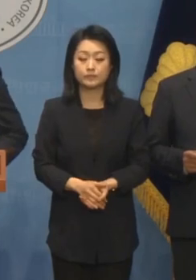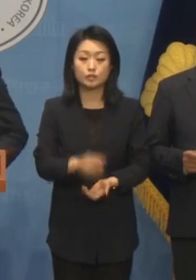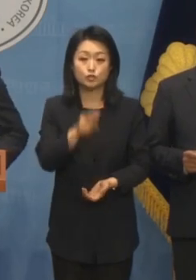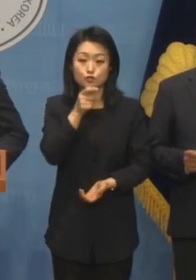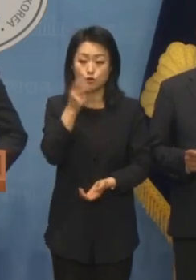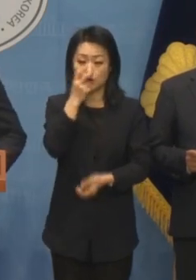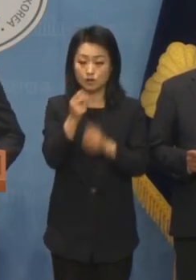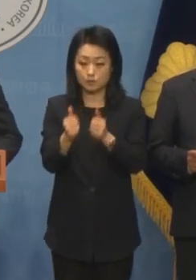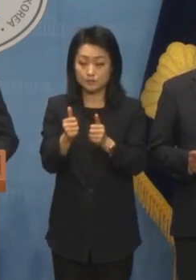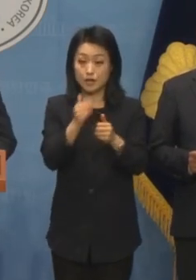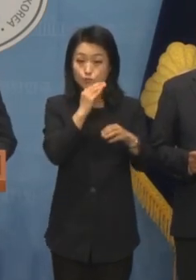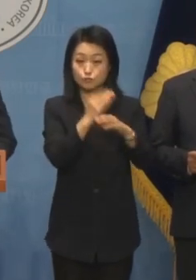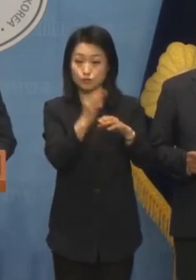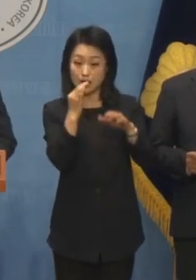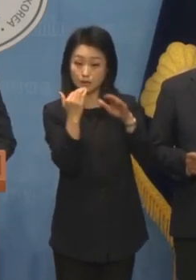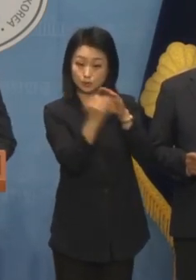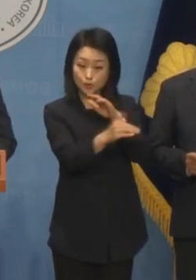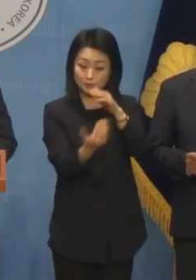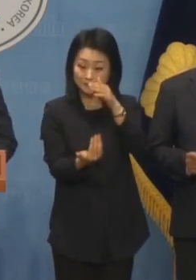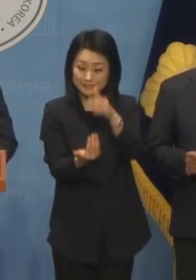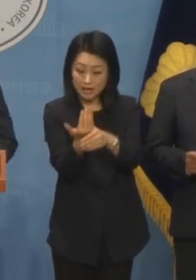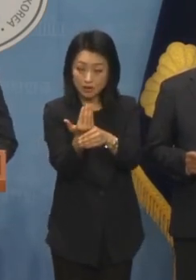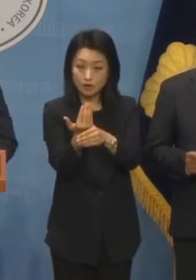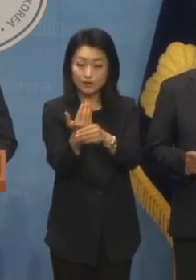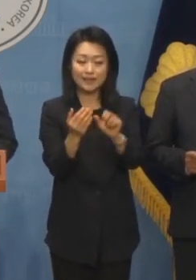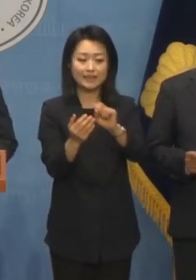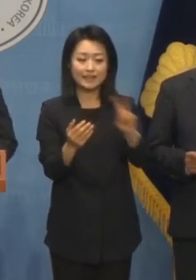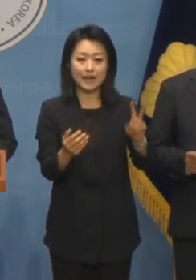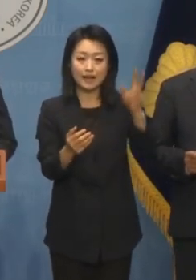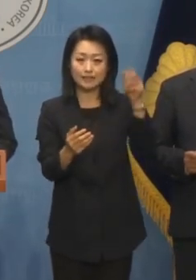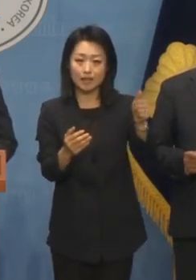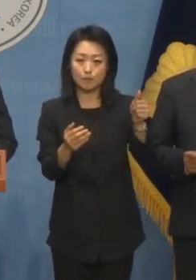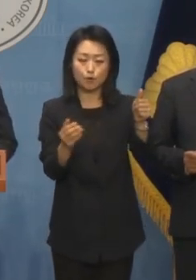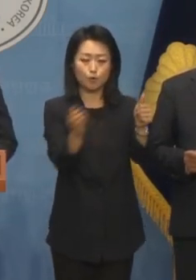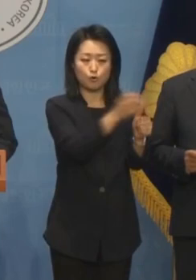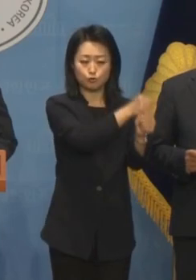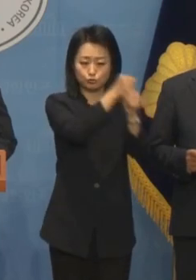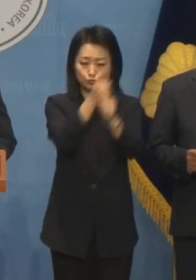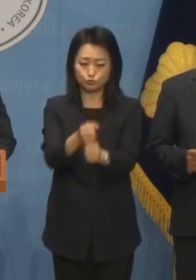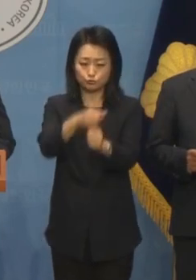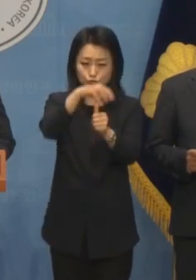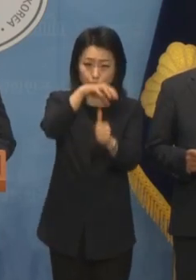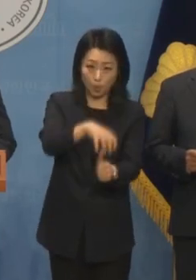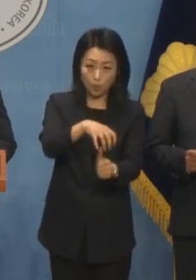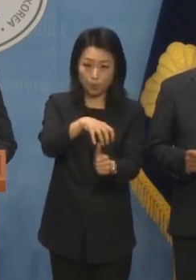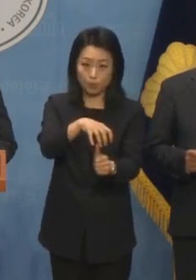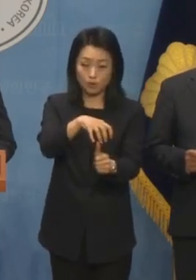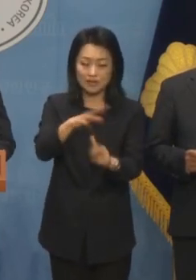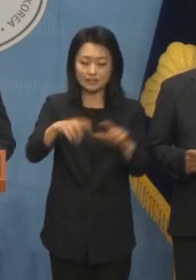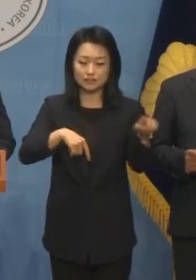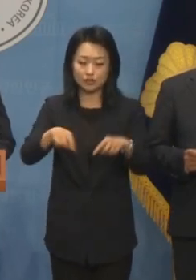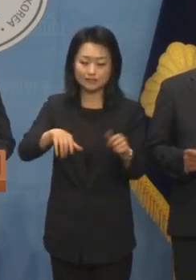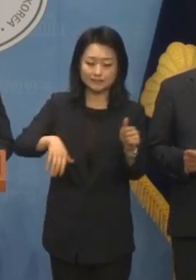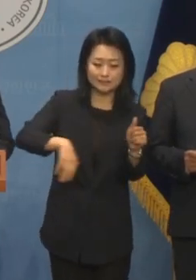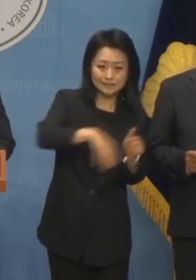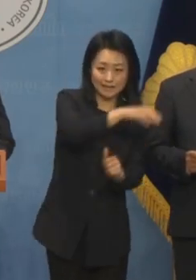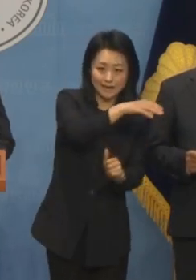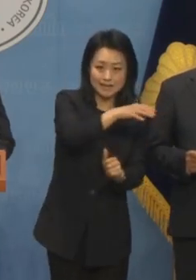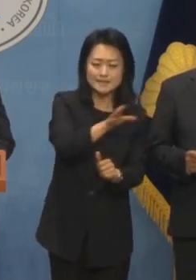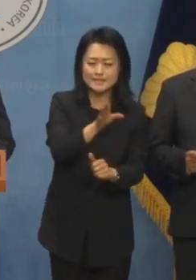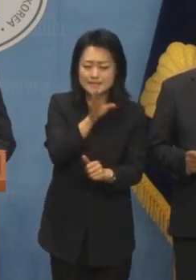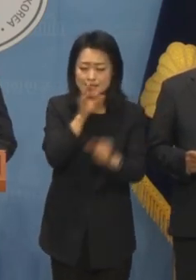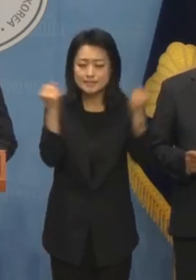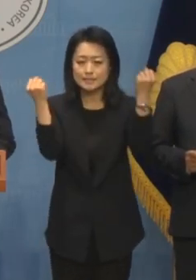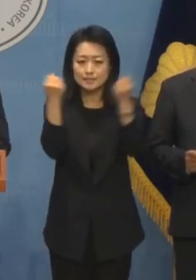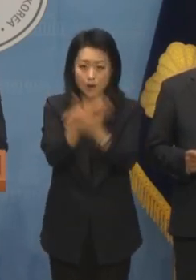수원지검의 대북 송금 사건 수사는 야당 대표를 구속하려 시도한 정치 사냥 수사, 진실 은폐 조작